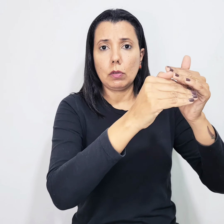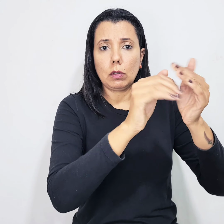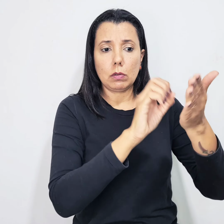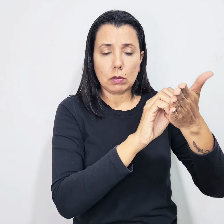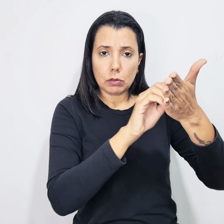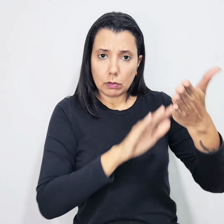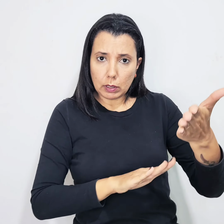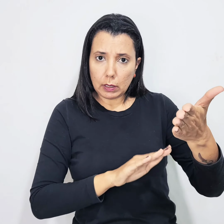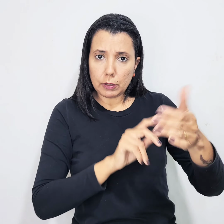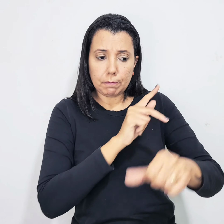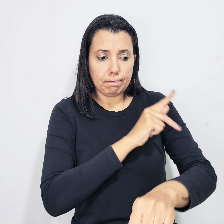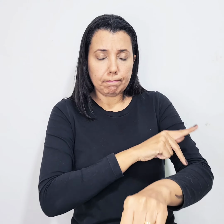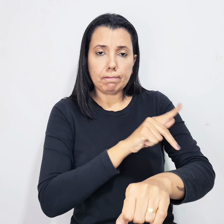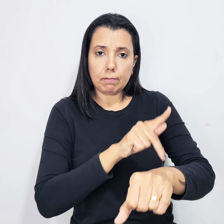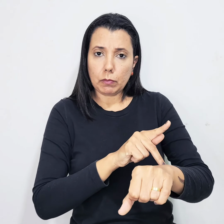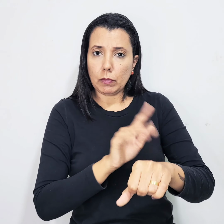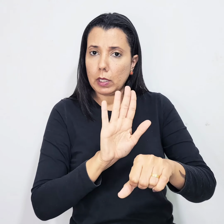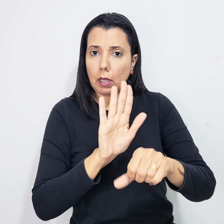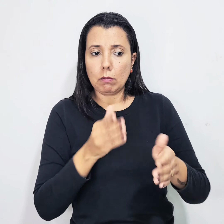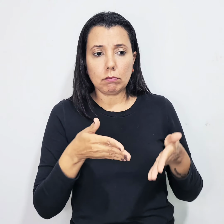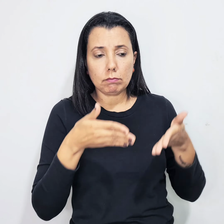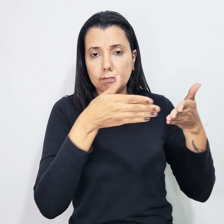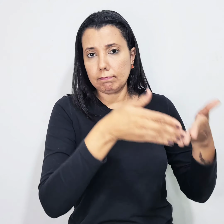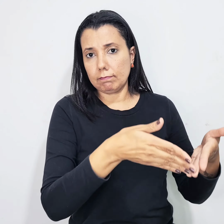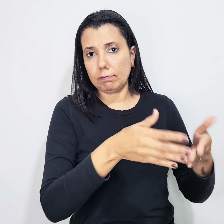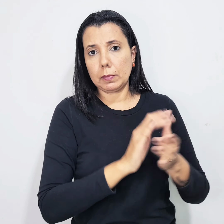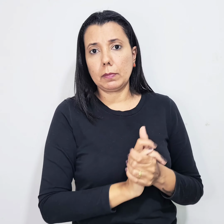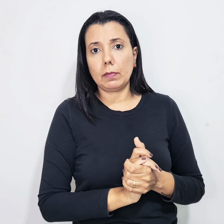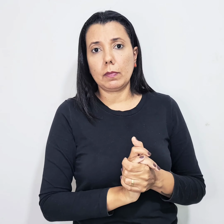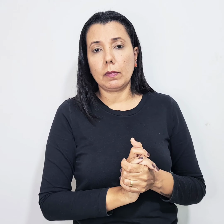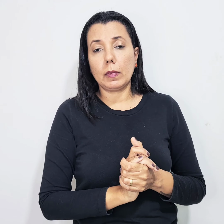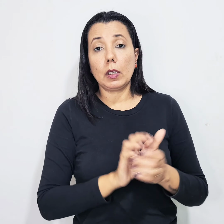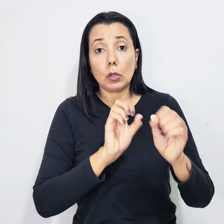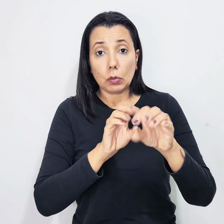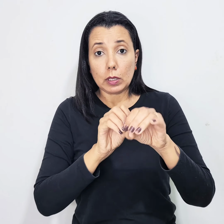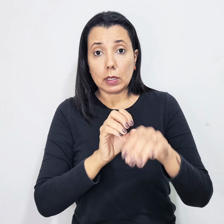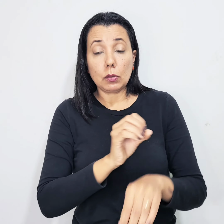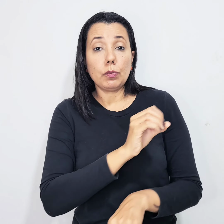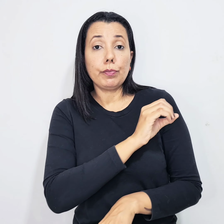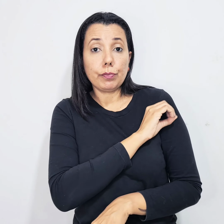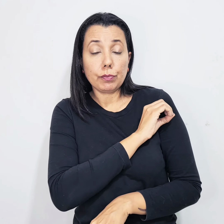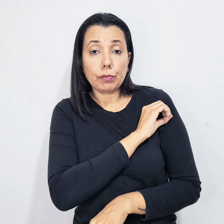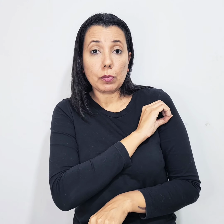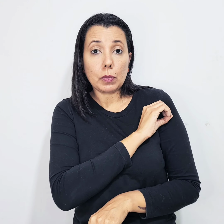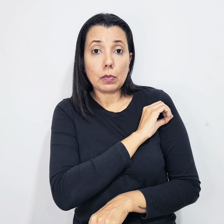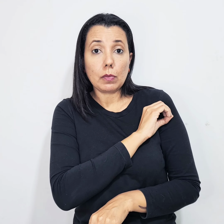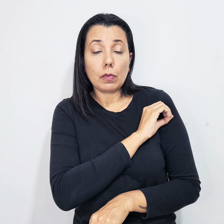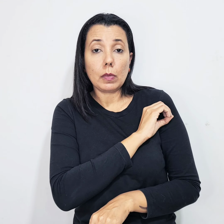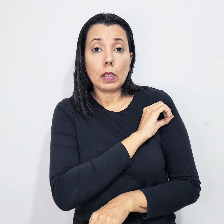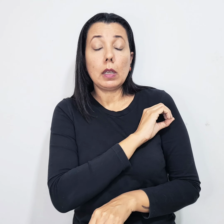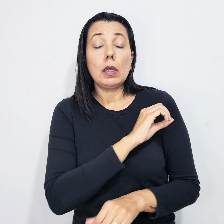atividades pedagógicas não presenciais. Na educação infantil, isso deverá